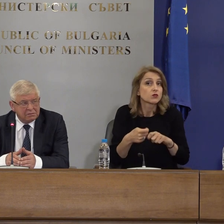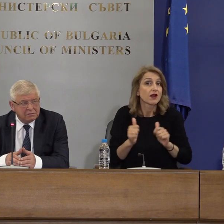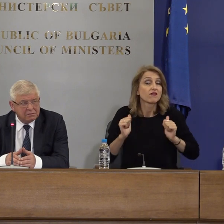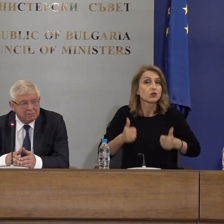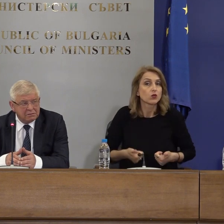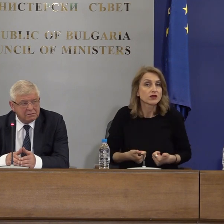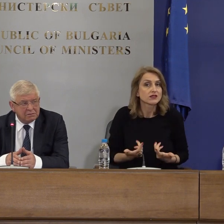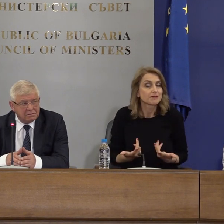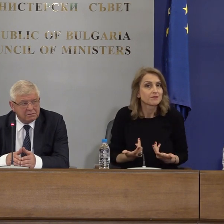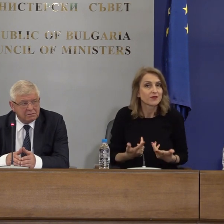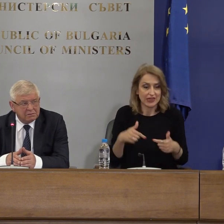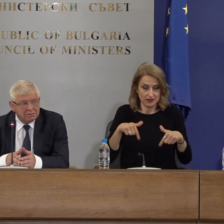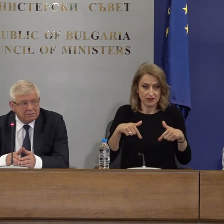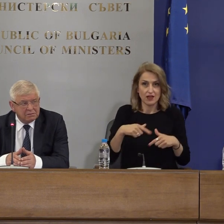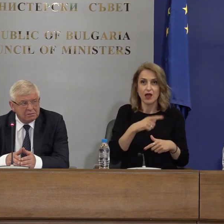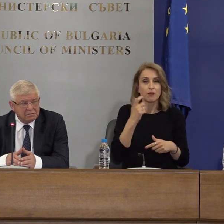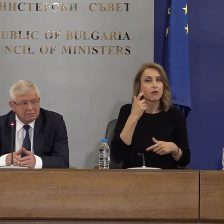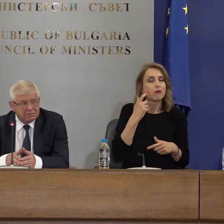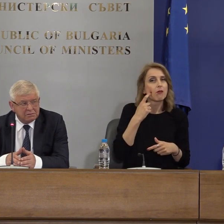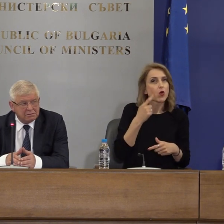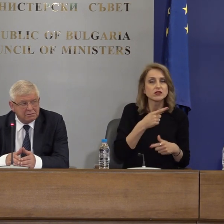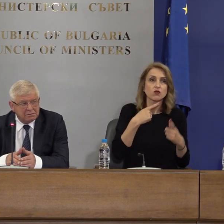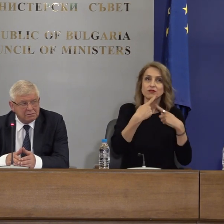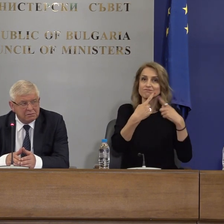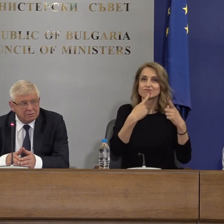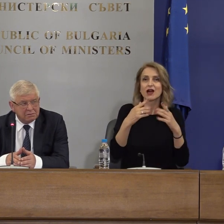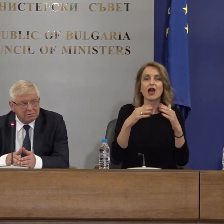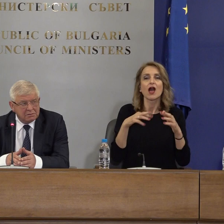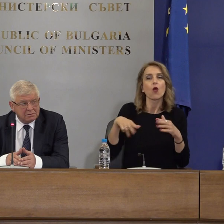със своите колеги от съседните държави страни. Знаехме, че от